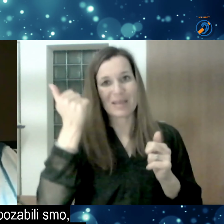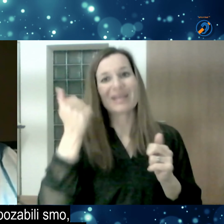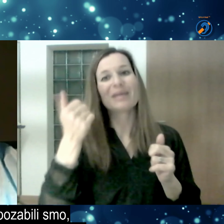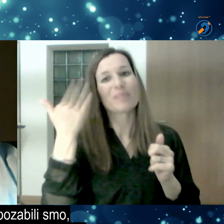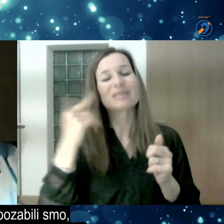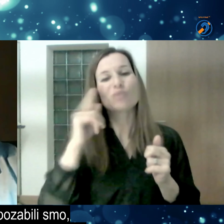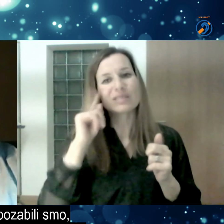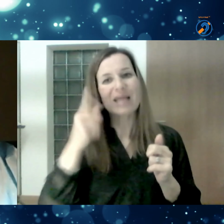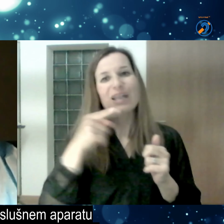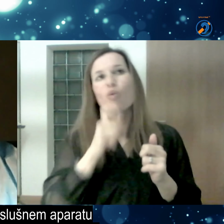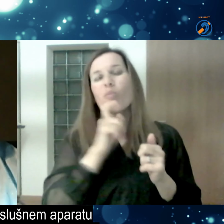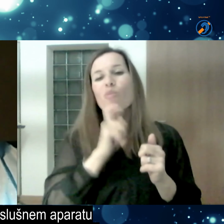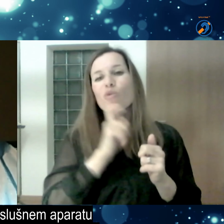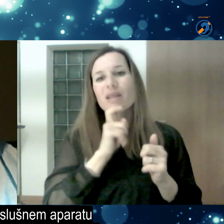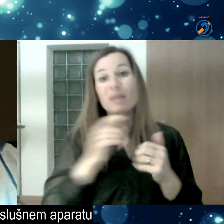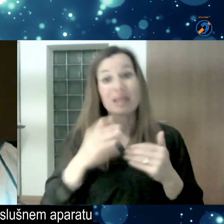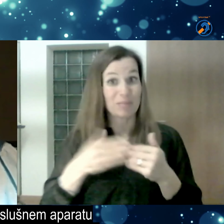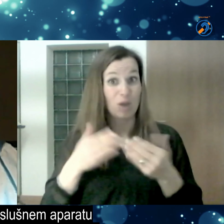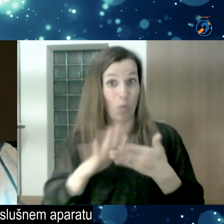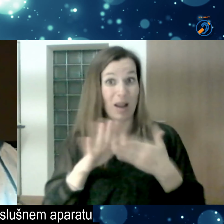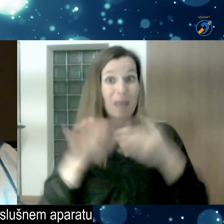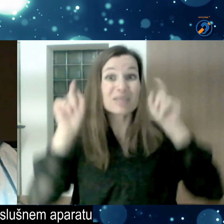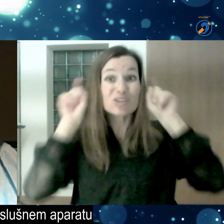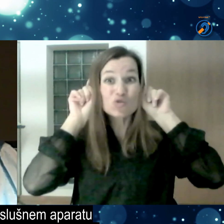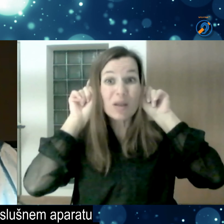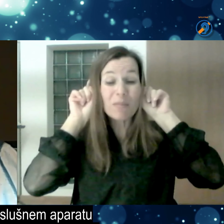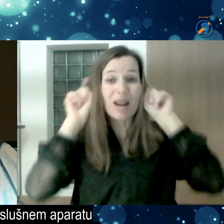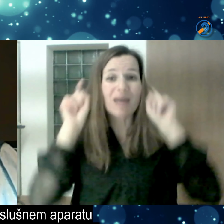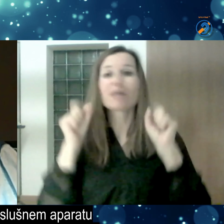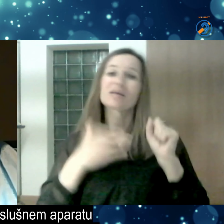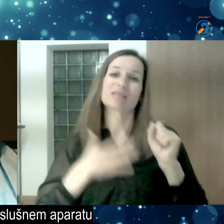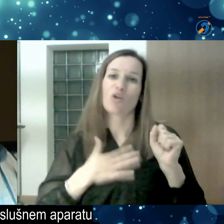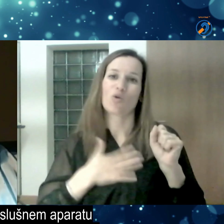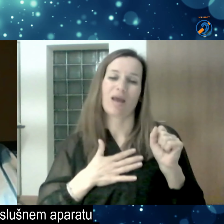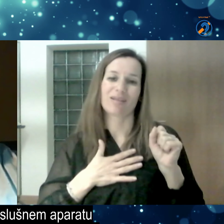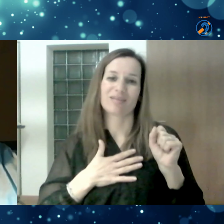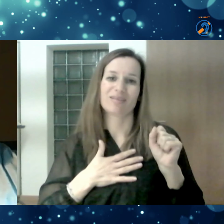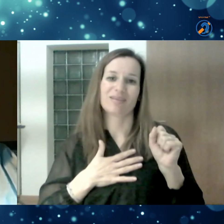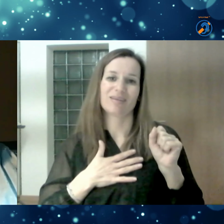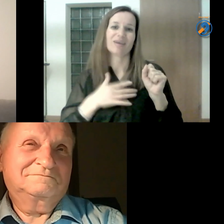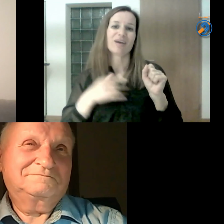predihati. Pri novem slušnem aparatu pa zelo radi le-to oporekam.